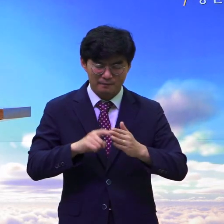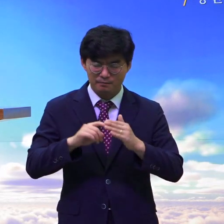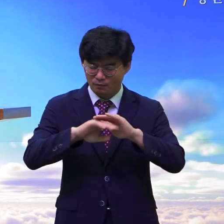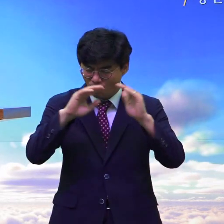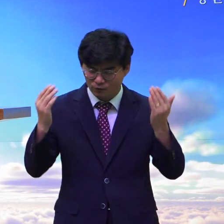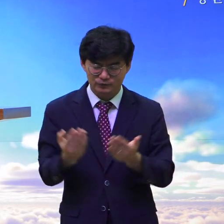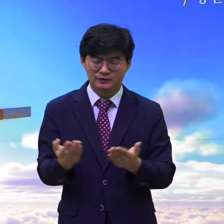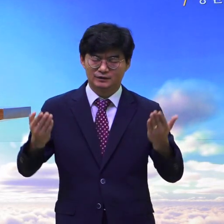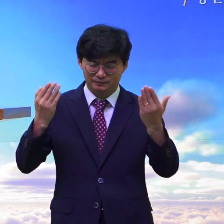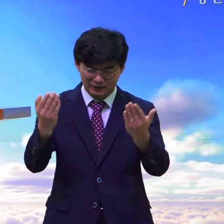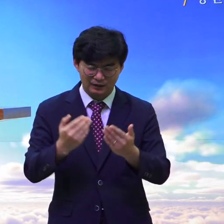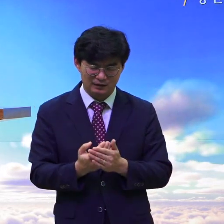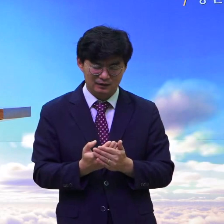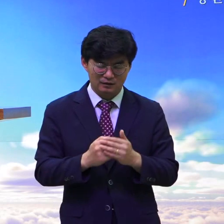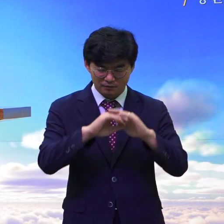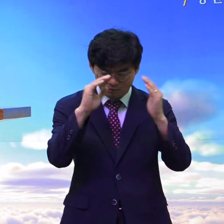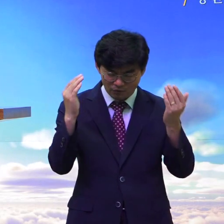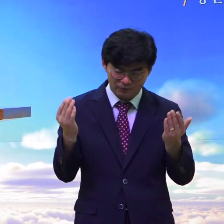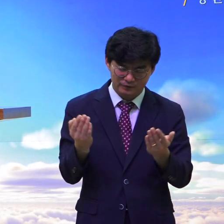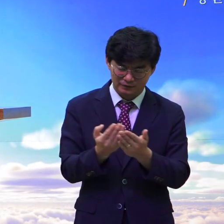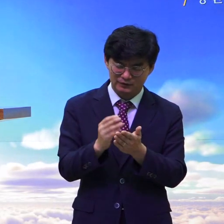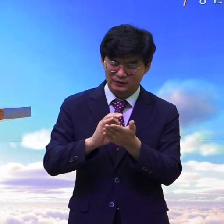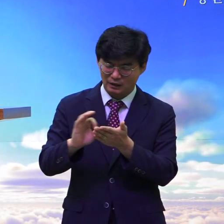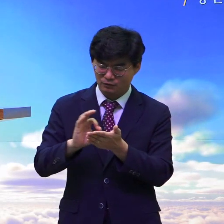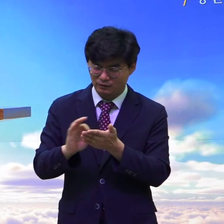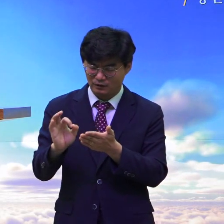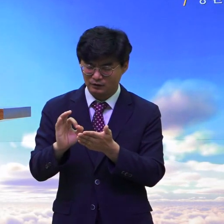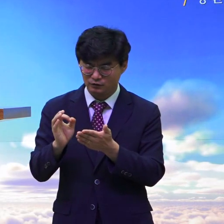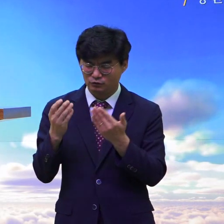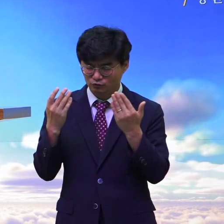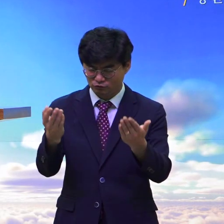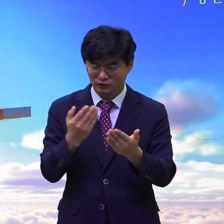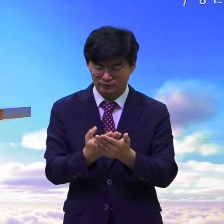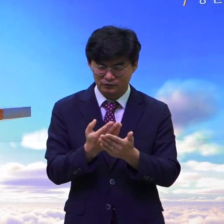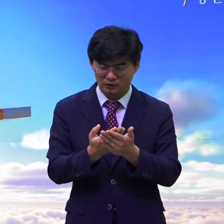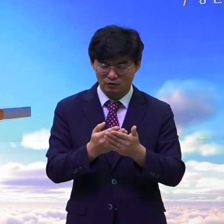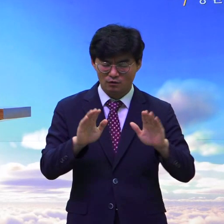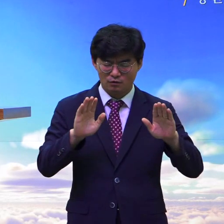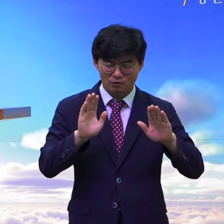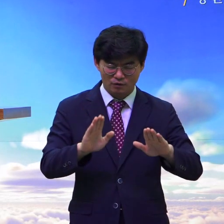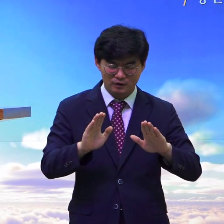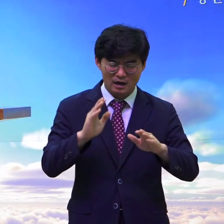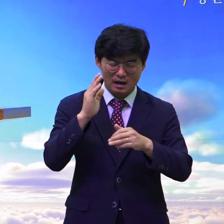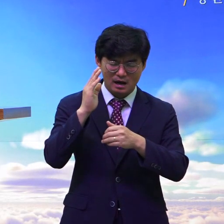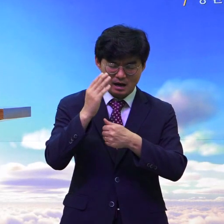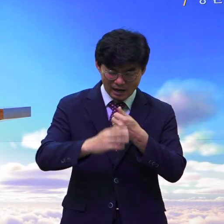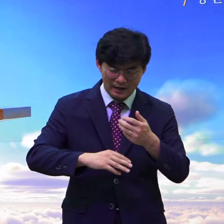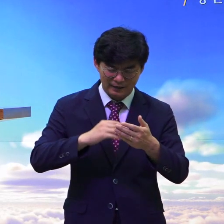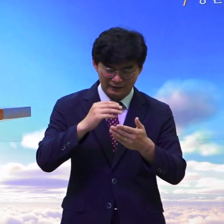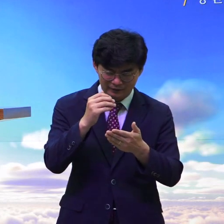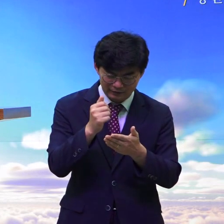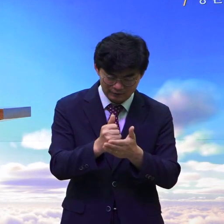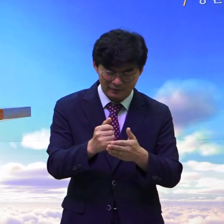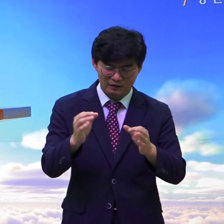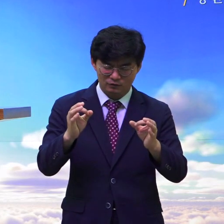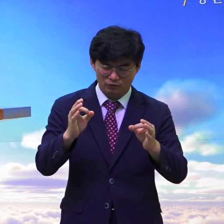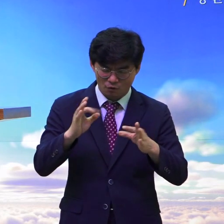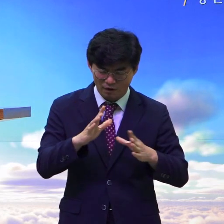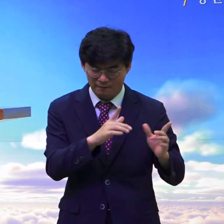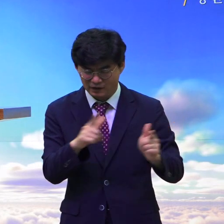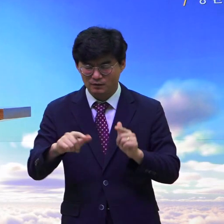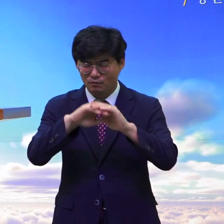앞에 올려드립니다. 이 모든 것을 사용하여 주셔서 오늘 이 시대에 하나님의 놀라운 역사를 이루어